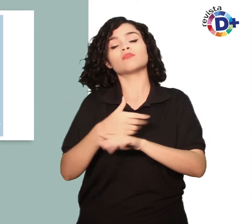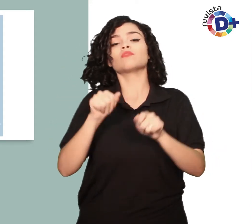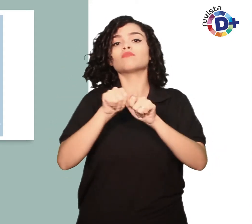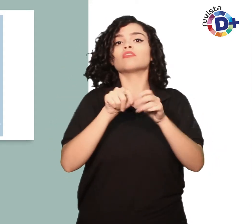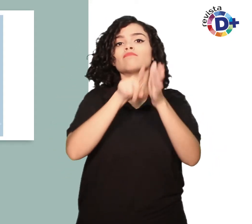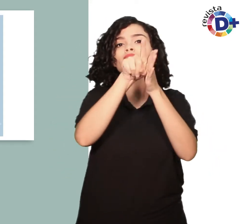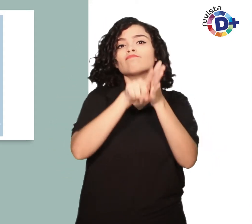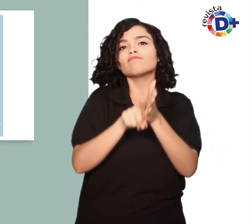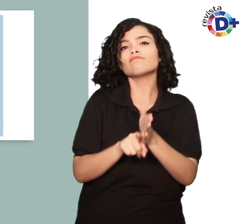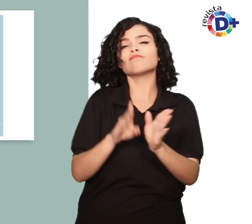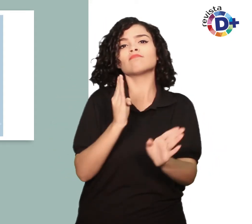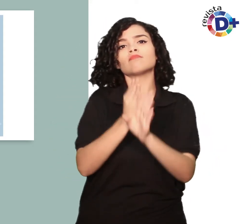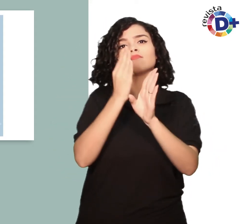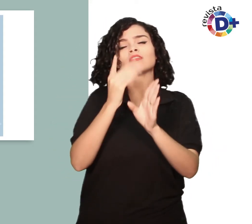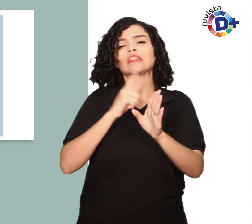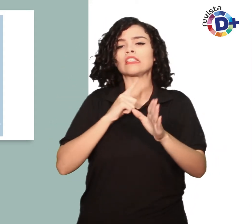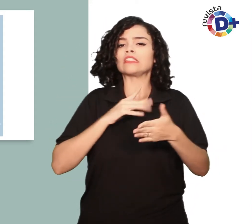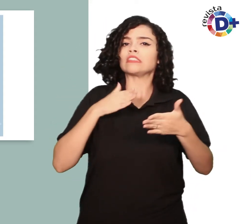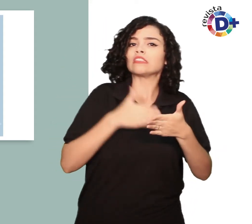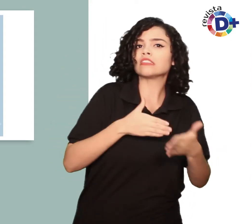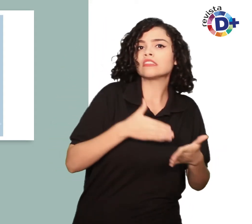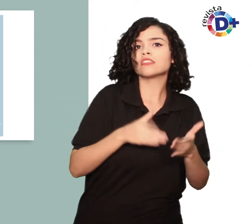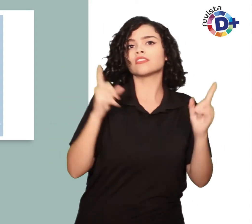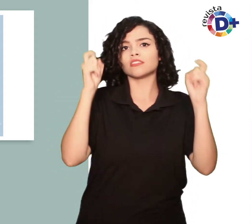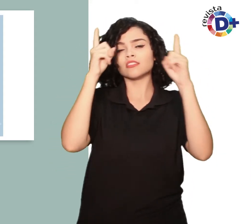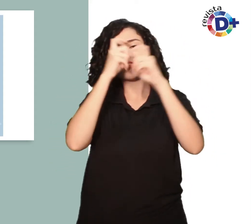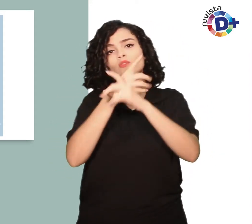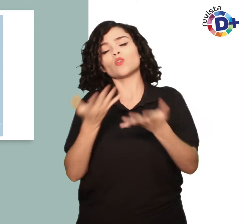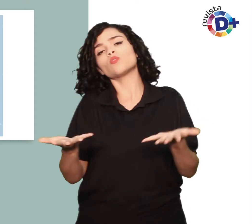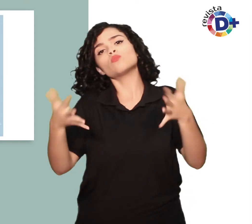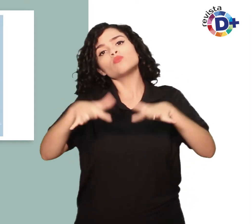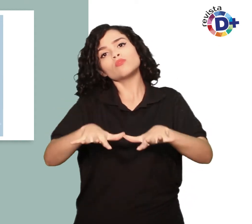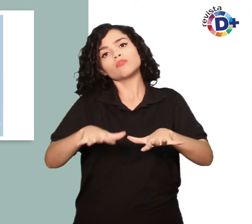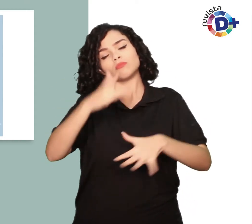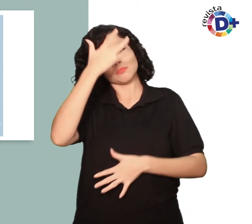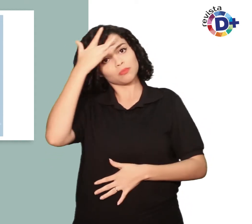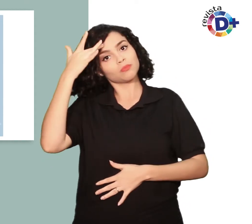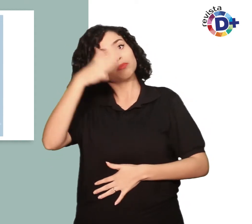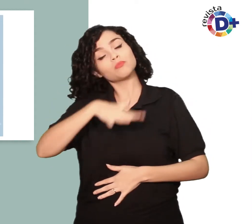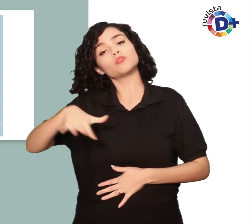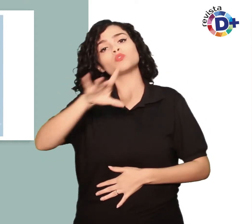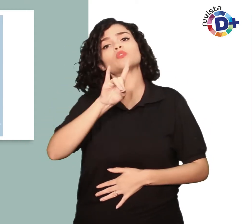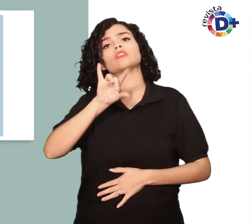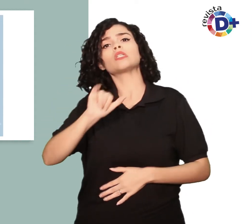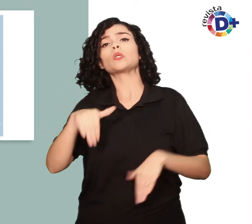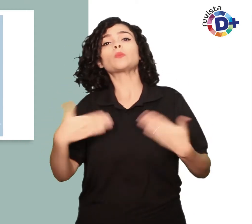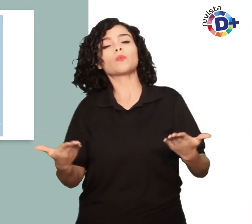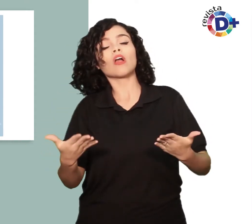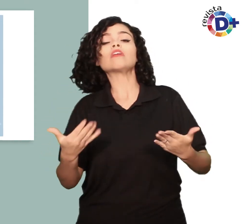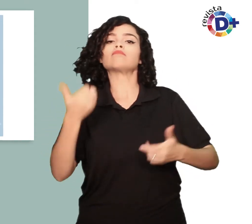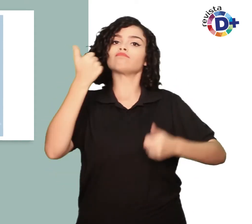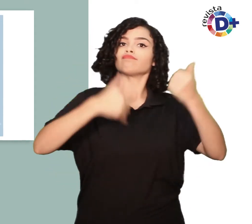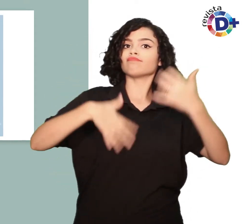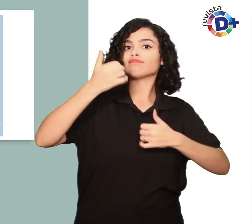diagnóstico das barreiras e desafios da inclusão de pessoas com deficiência intelectual em 4